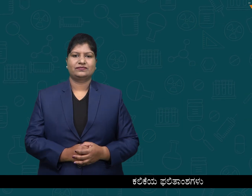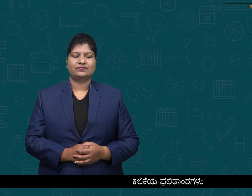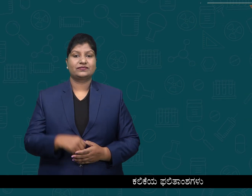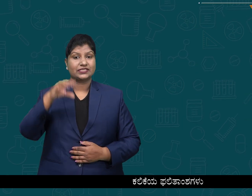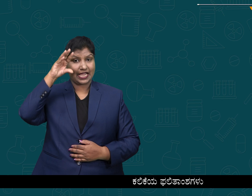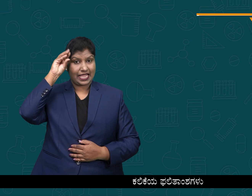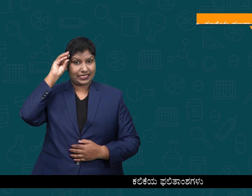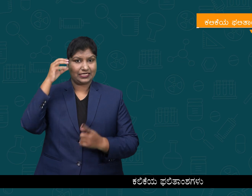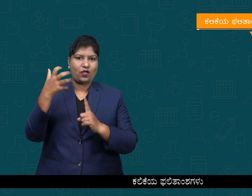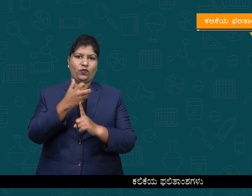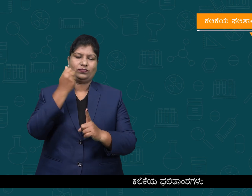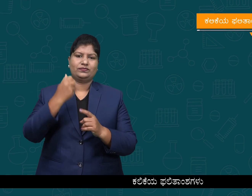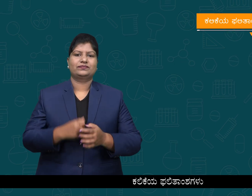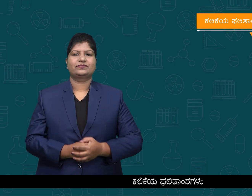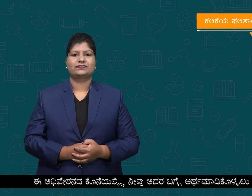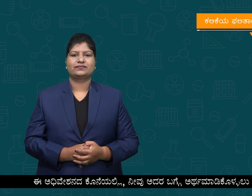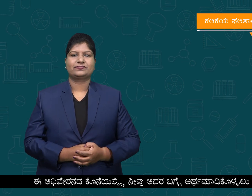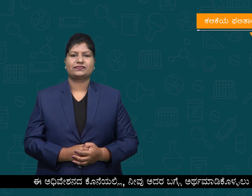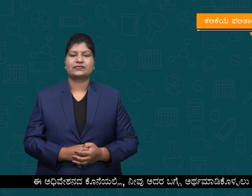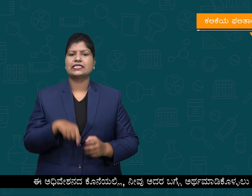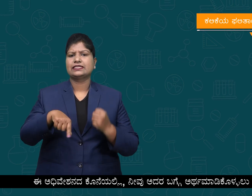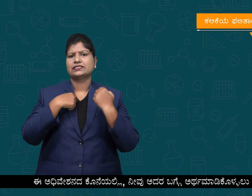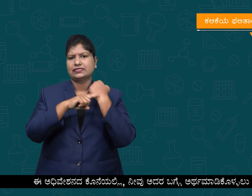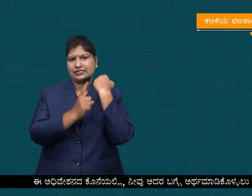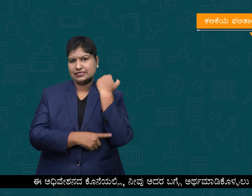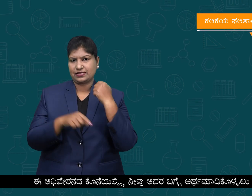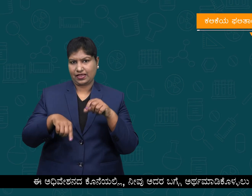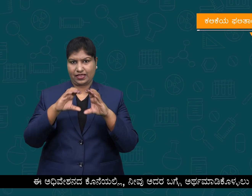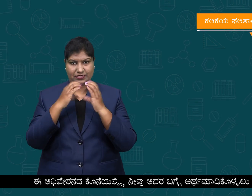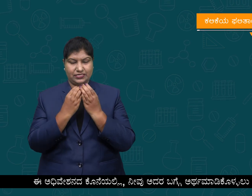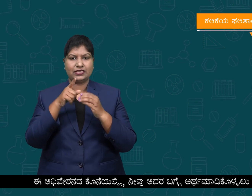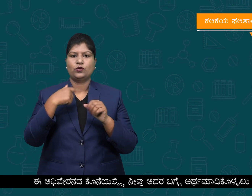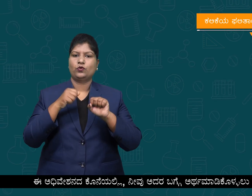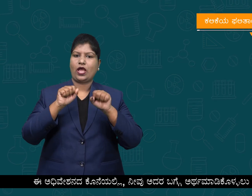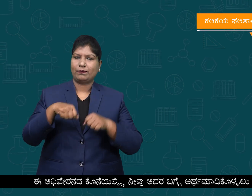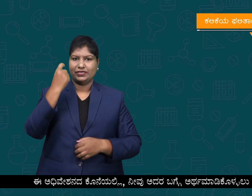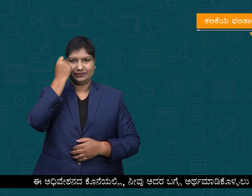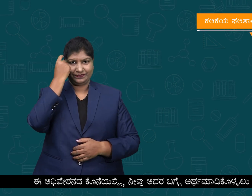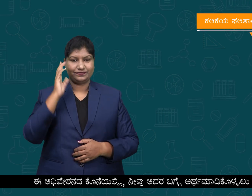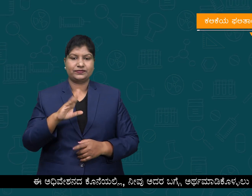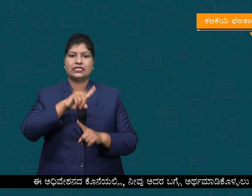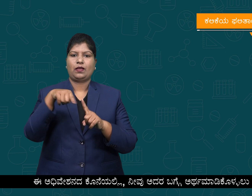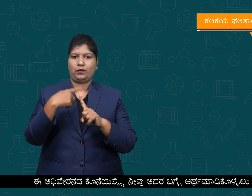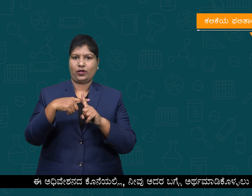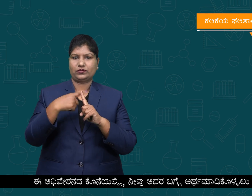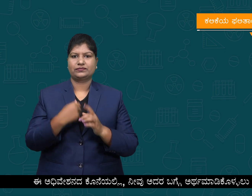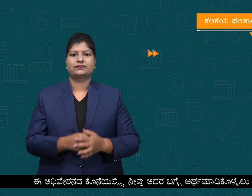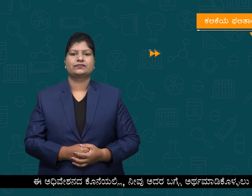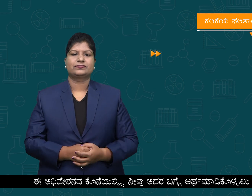ಕಲಿಕೆಯ ಫಲಿತಾಂಶಗಳು. ಈ ಅಧಿವೇಶನದ ಕೊನೆಯಲ್ಲಿ ನೀವು ಅದರ ಬಗ್ಗೆ ಅರ್ಥ ಮಾಡಿಕೊಳ್ಳಲು